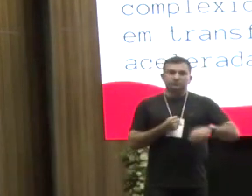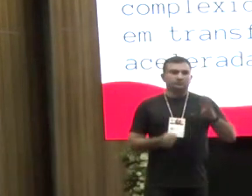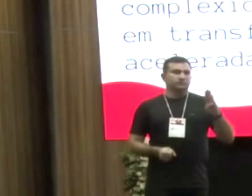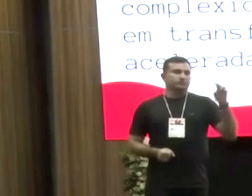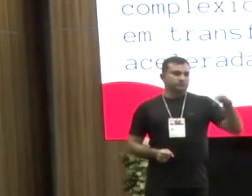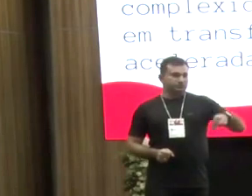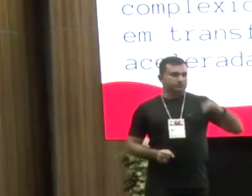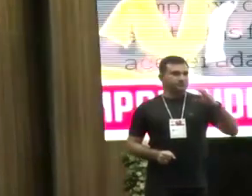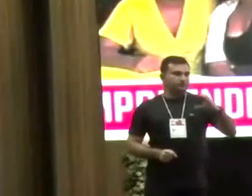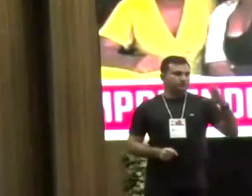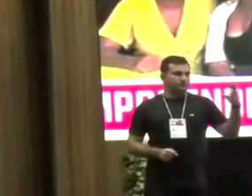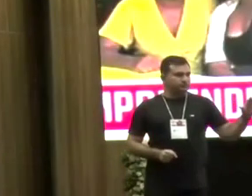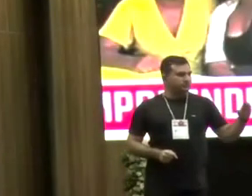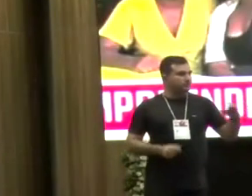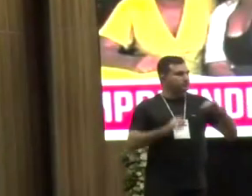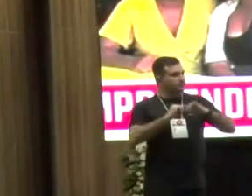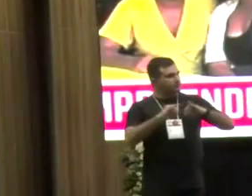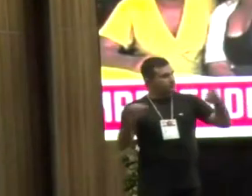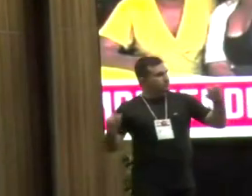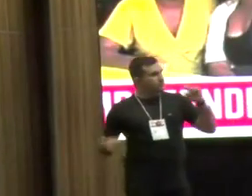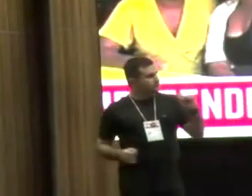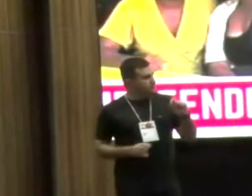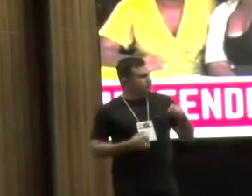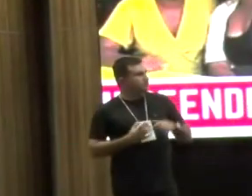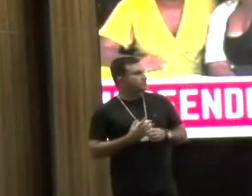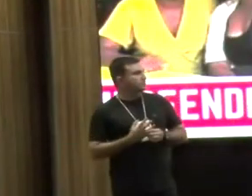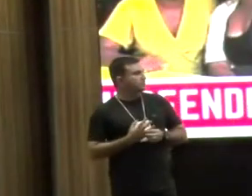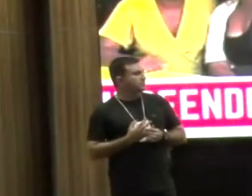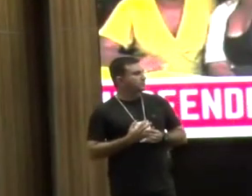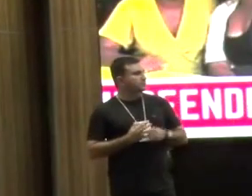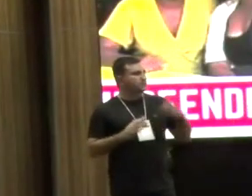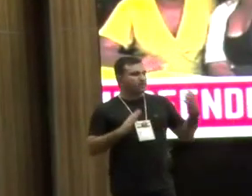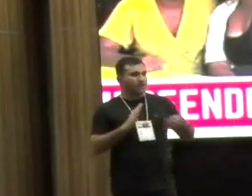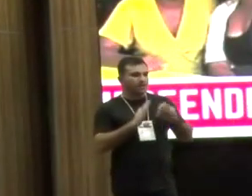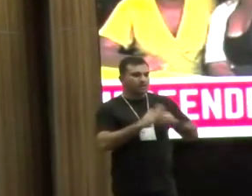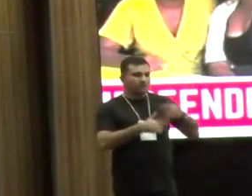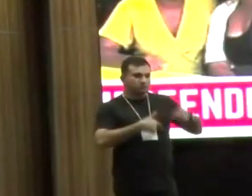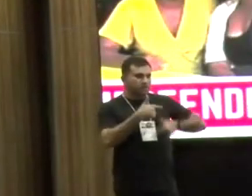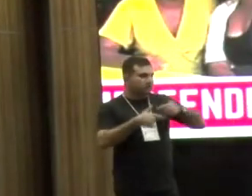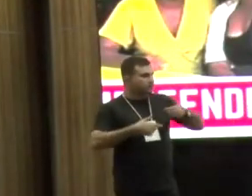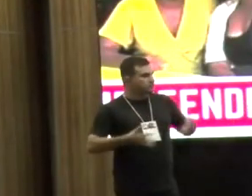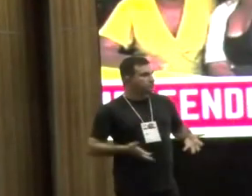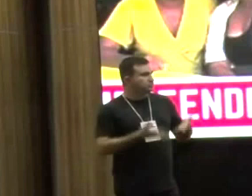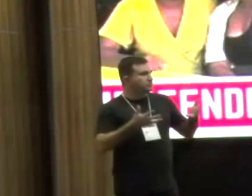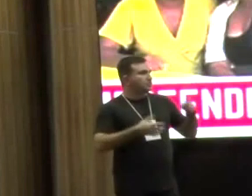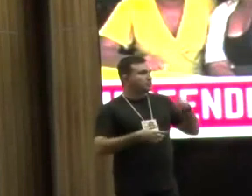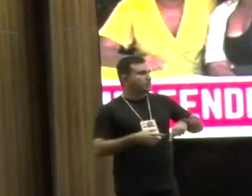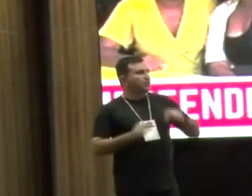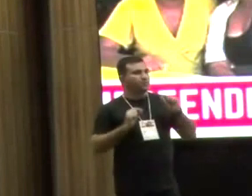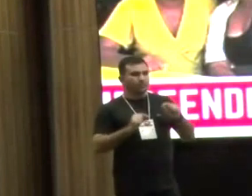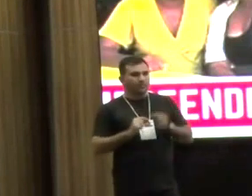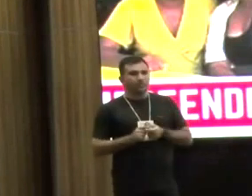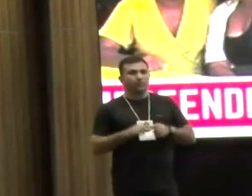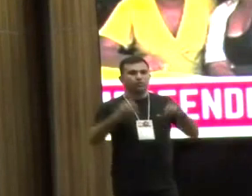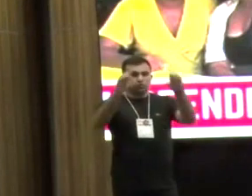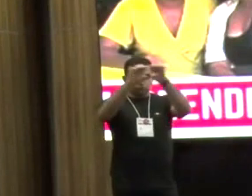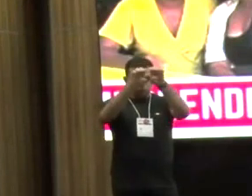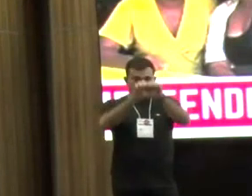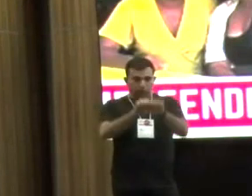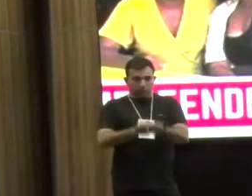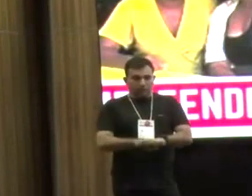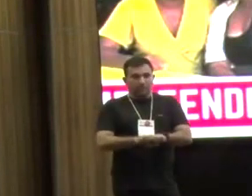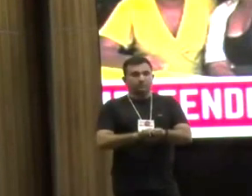vai dizer que empreendedorismo é eixo estruturante do